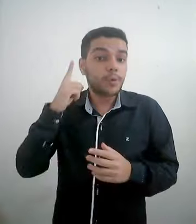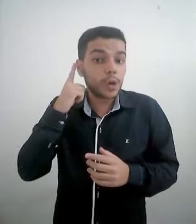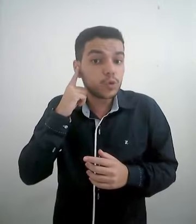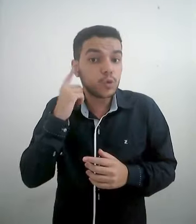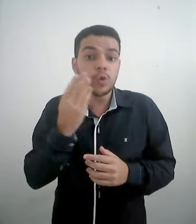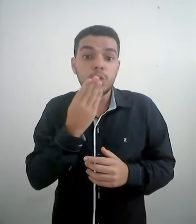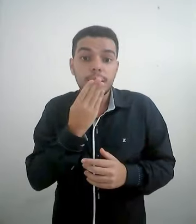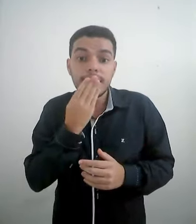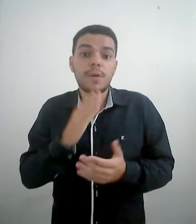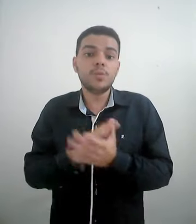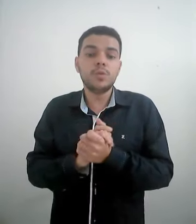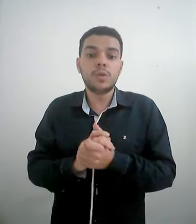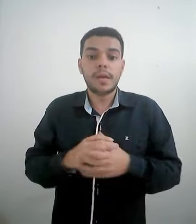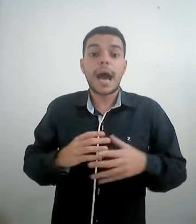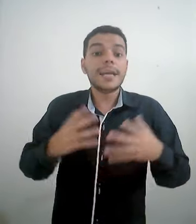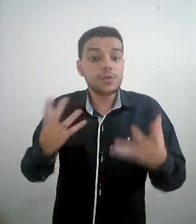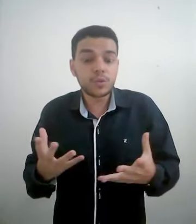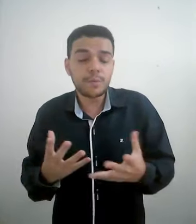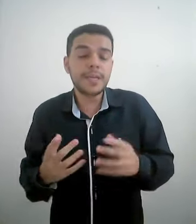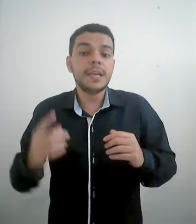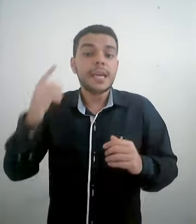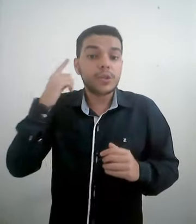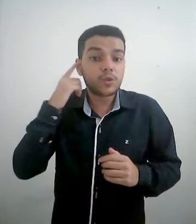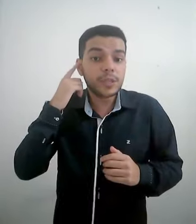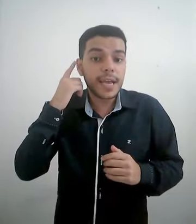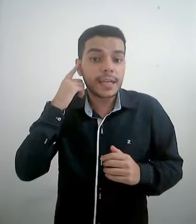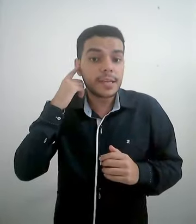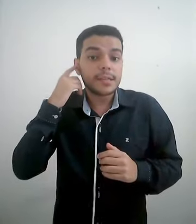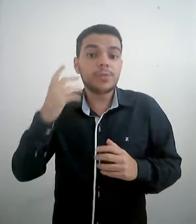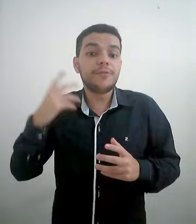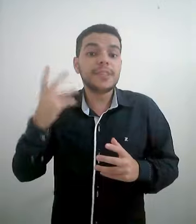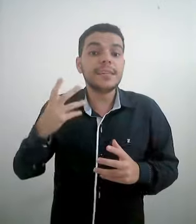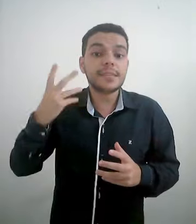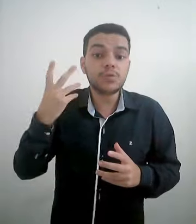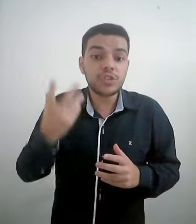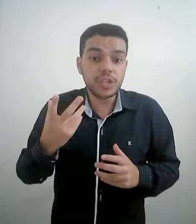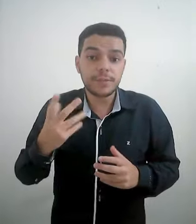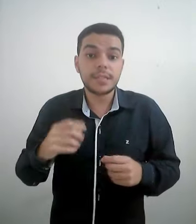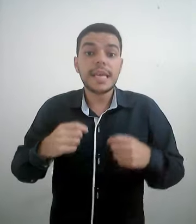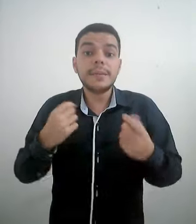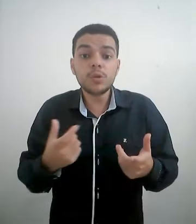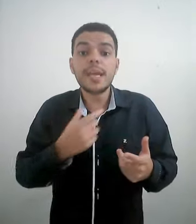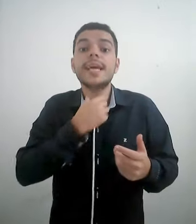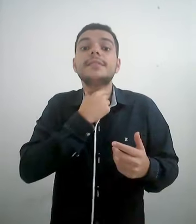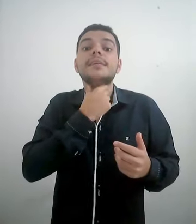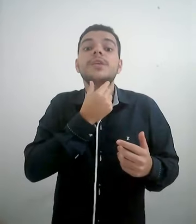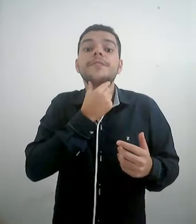porque o surdo não é mudo. Aí eu descobri que surdez são deficiências auditivas e mudez são